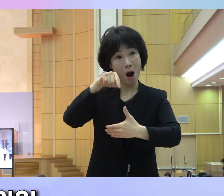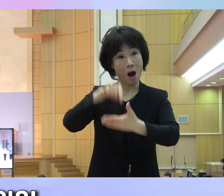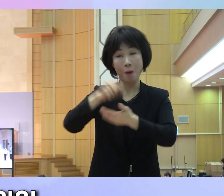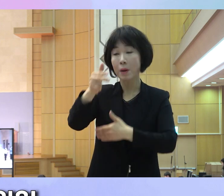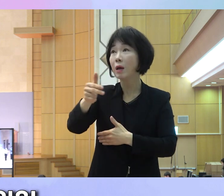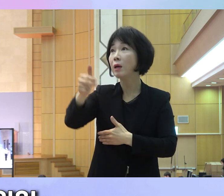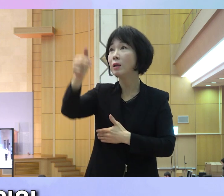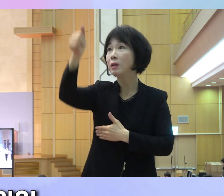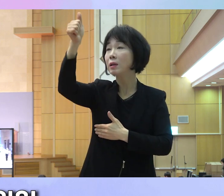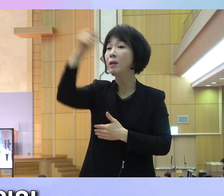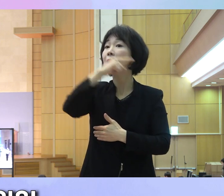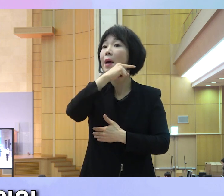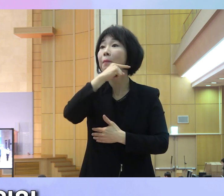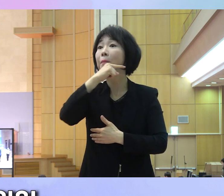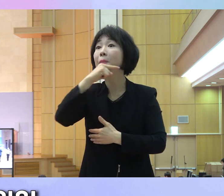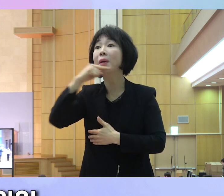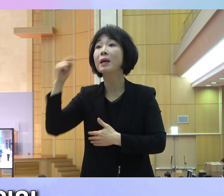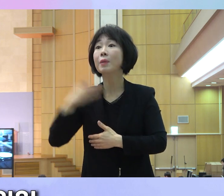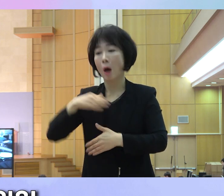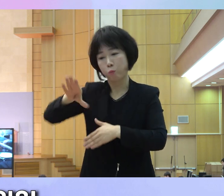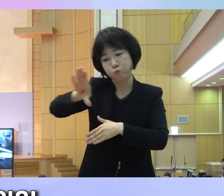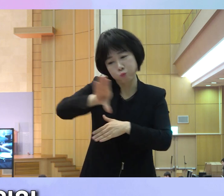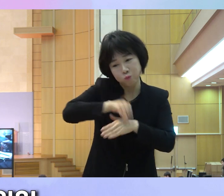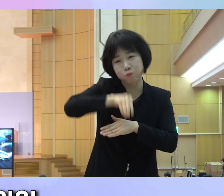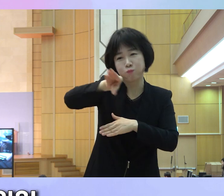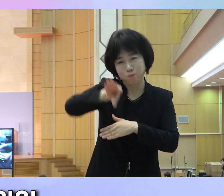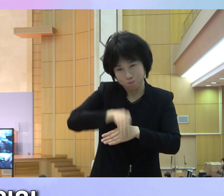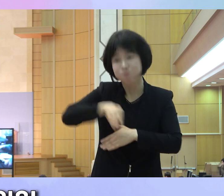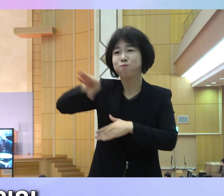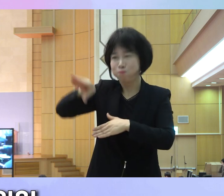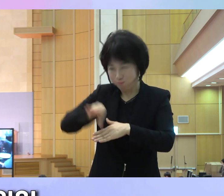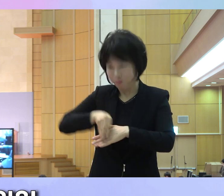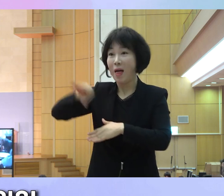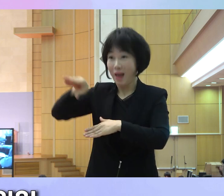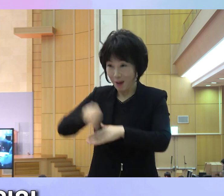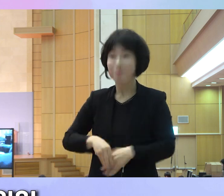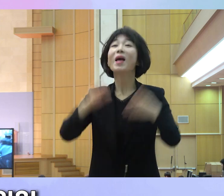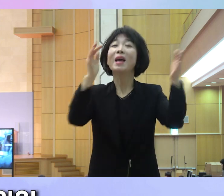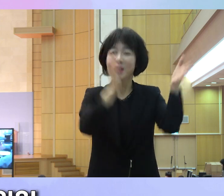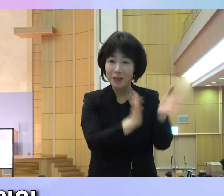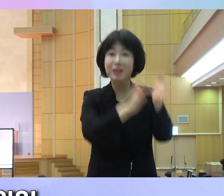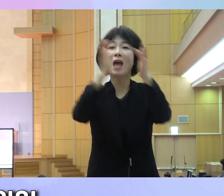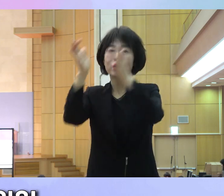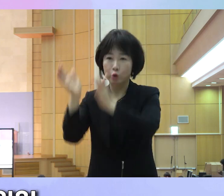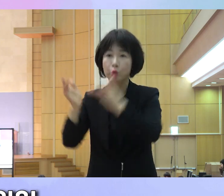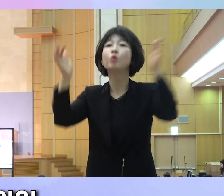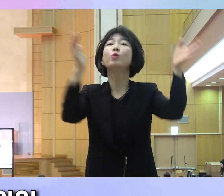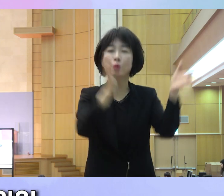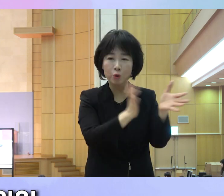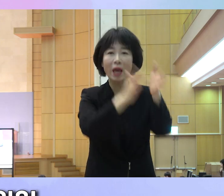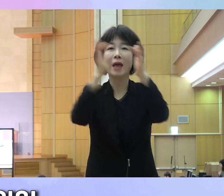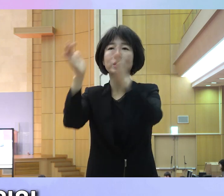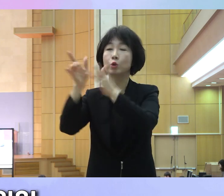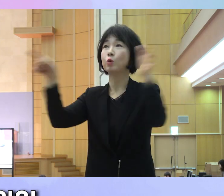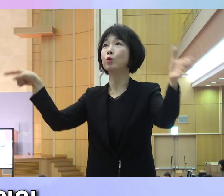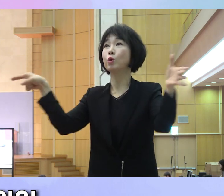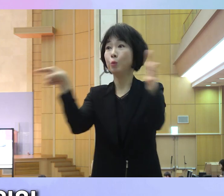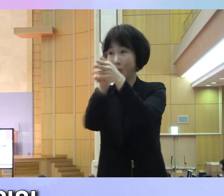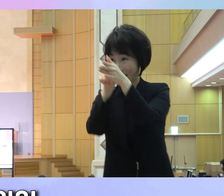나의 마음을 그의 피에 적시네. 예수